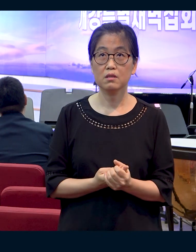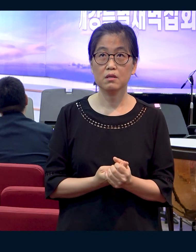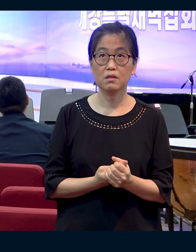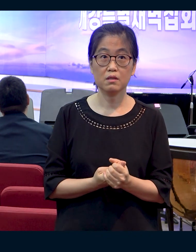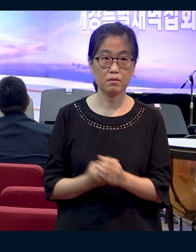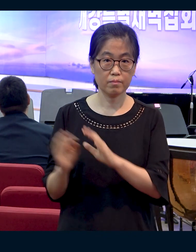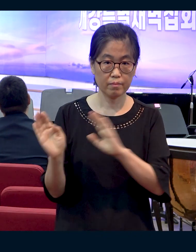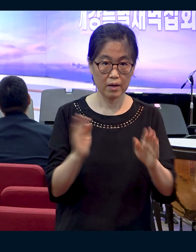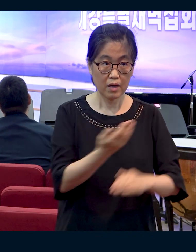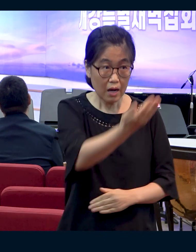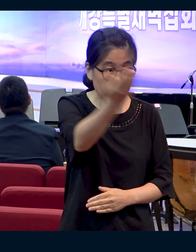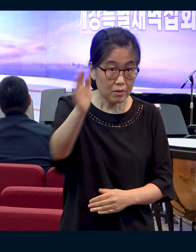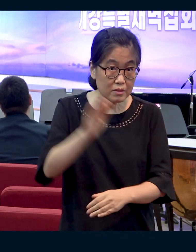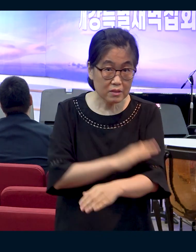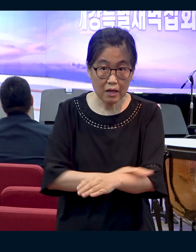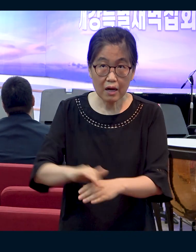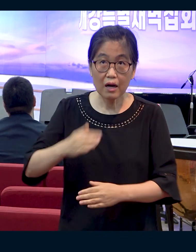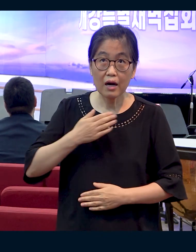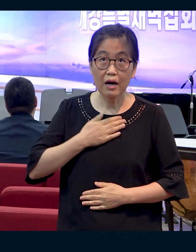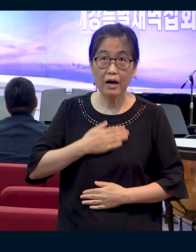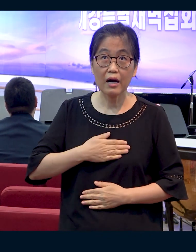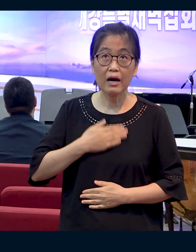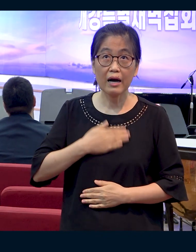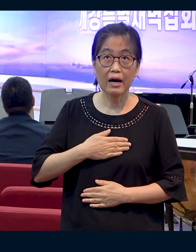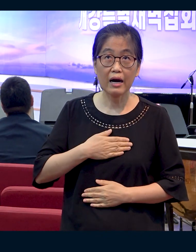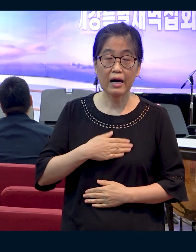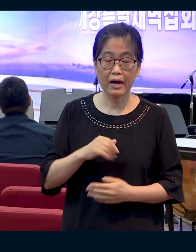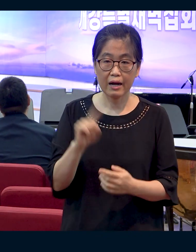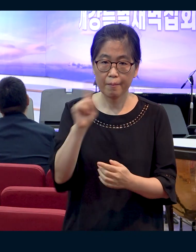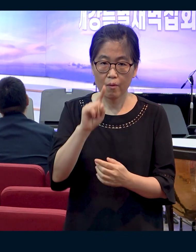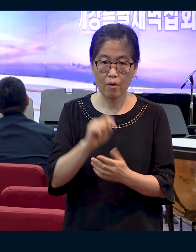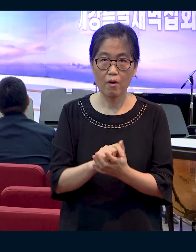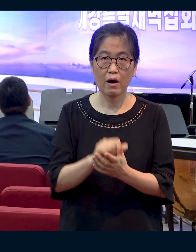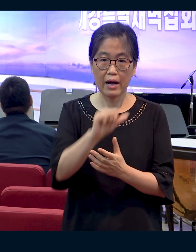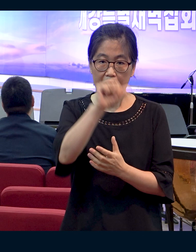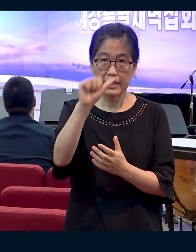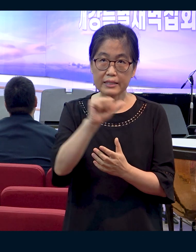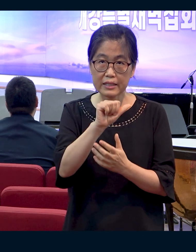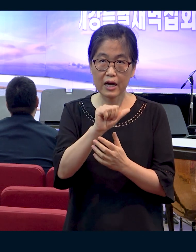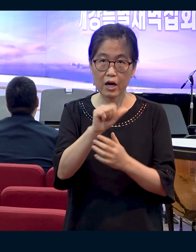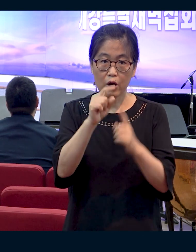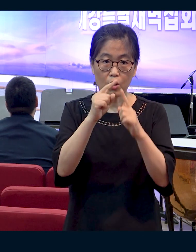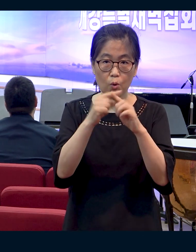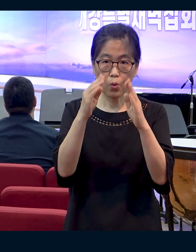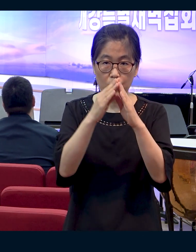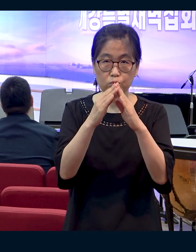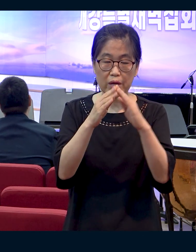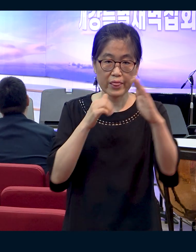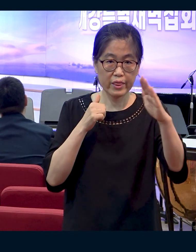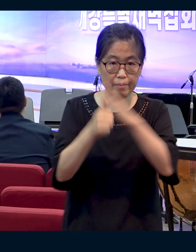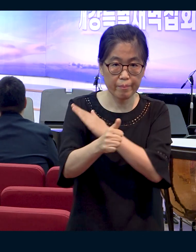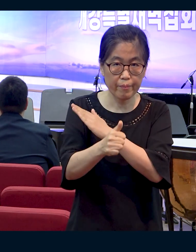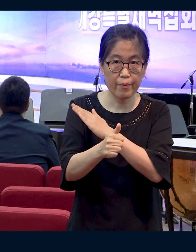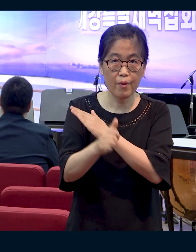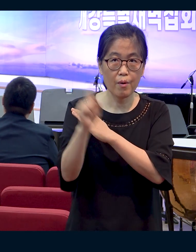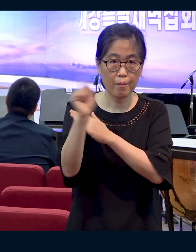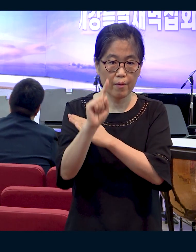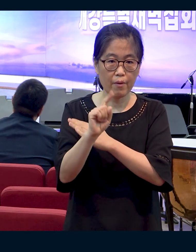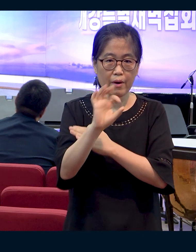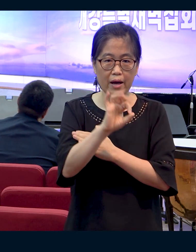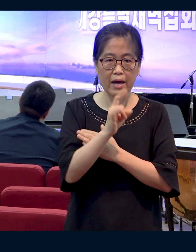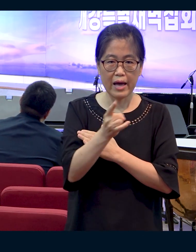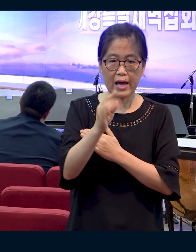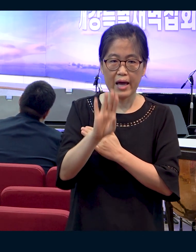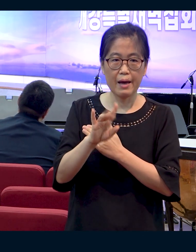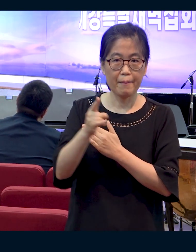여러분 잘 아시는 이야기 아닙니까? 소아시아 7교회 중에서 대표적 교회라고 하는 에베소 교회, 어떤 책망을